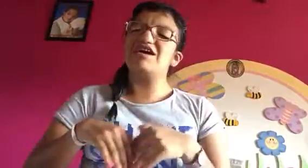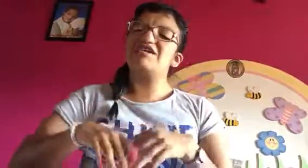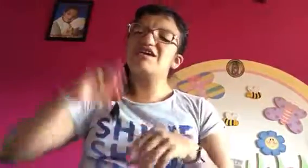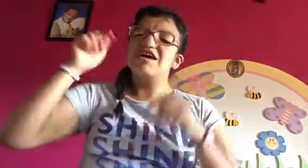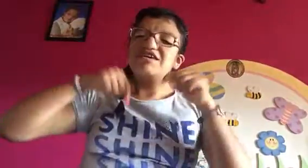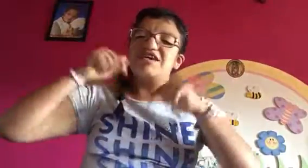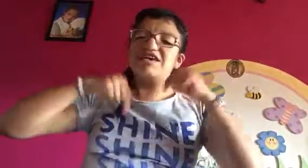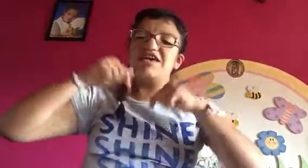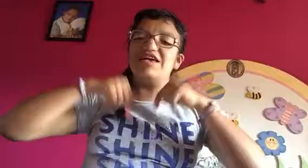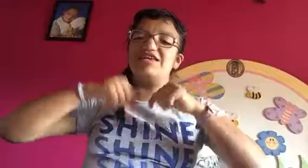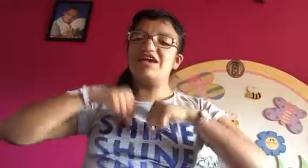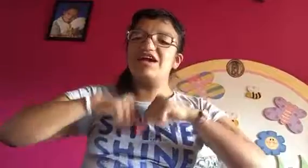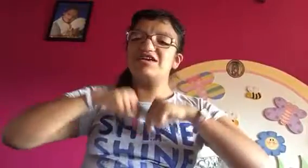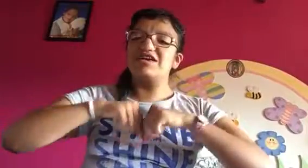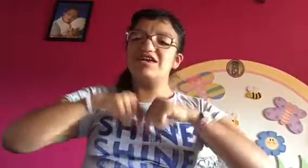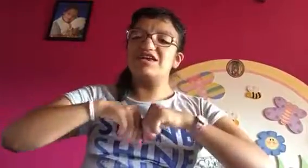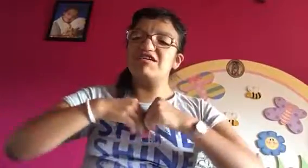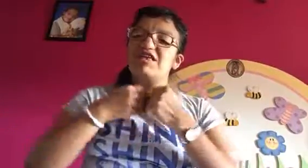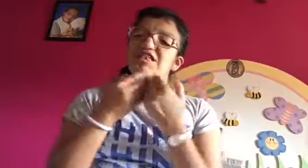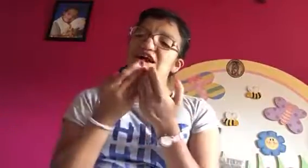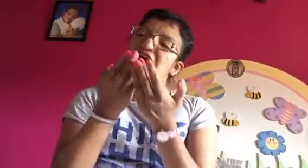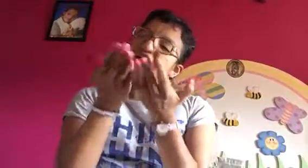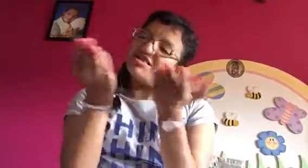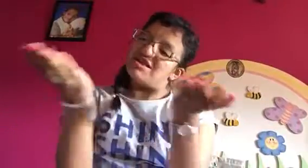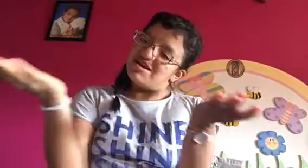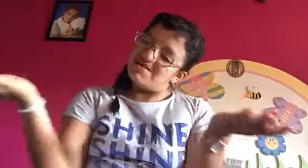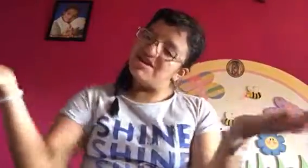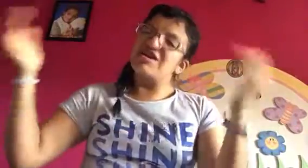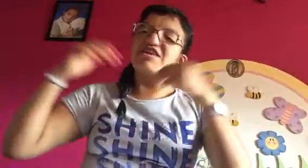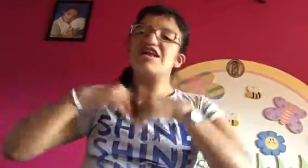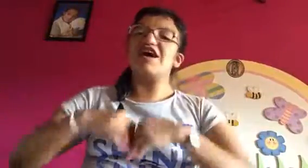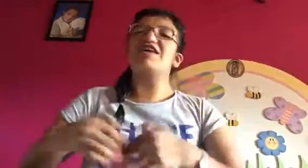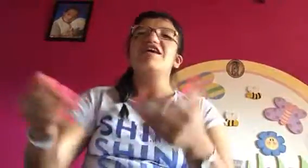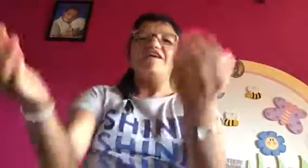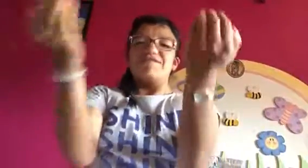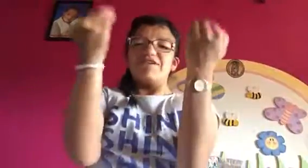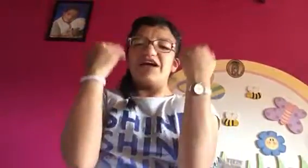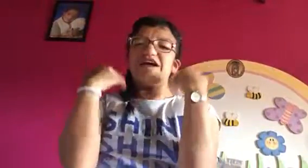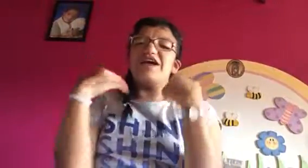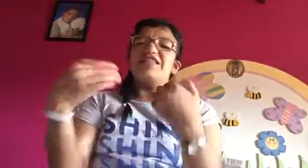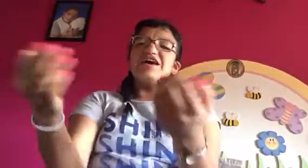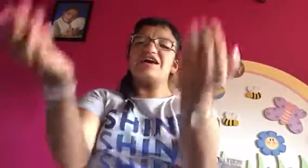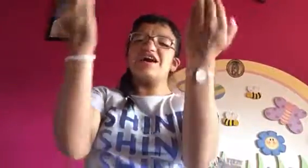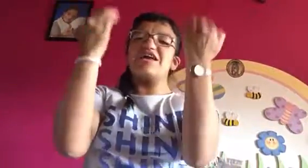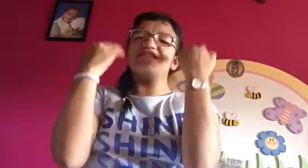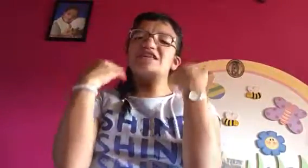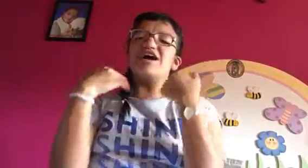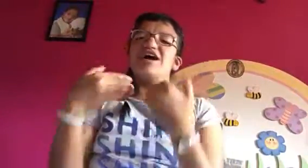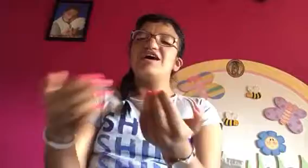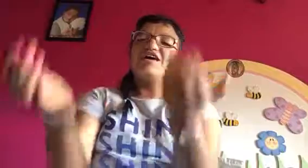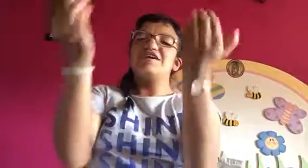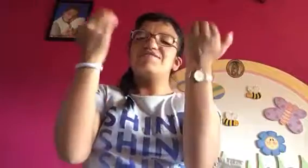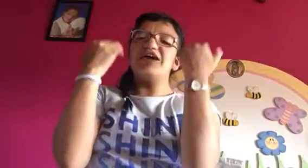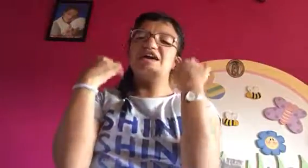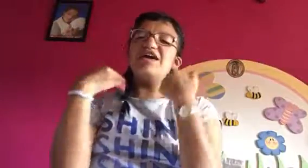cantar, que ya está aquí la Navidad. Ven a cantar, ven